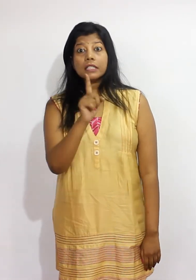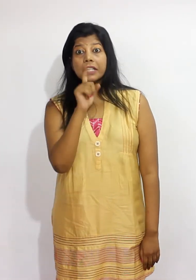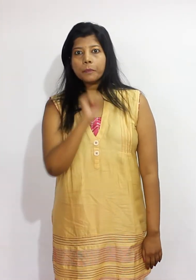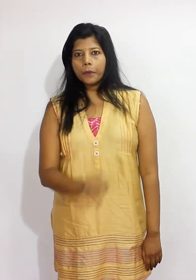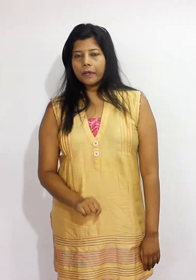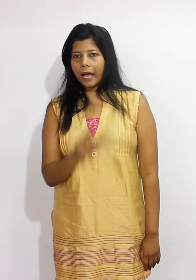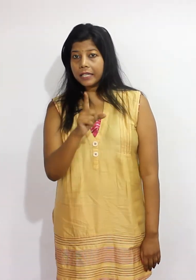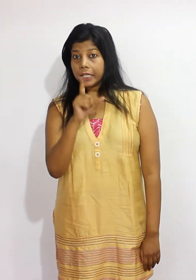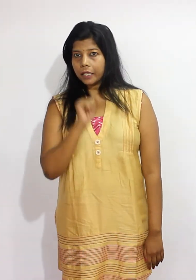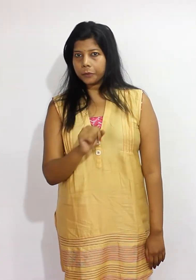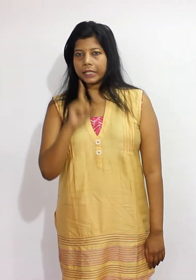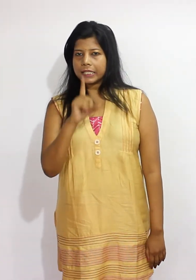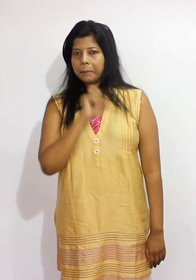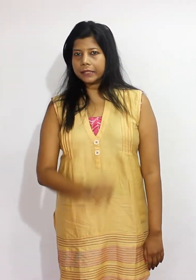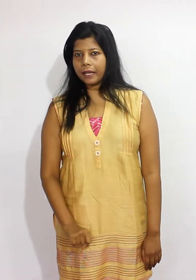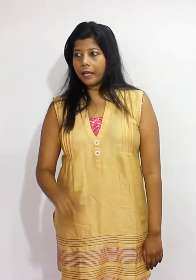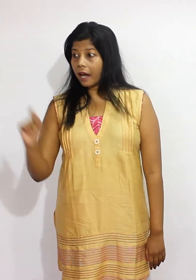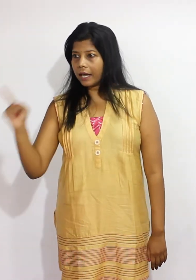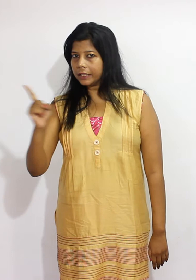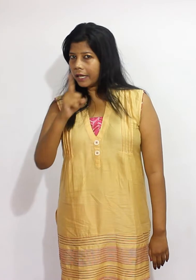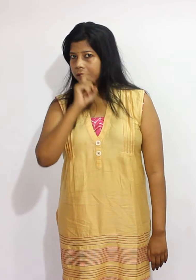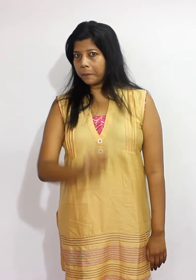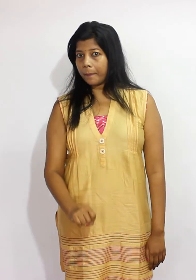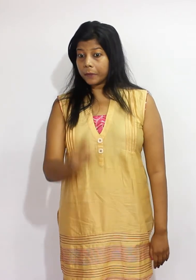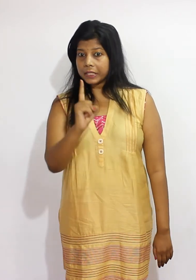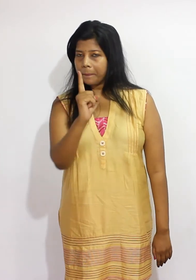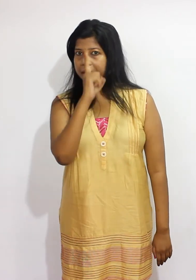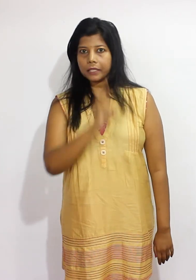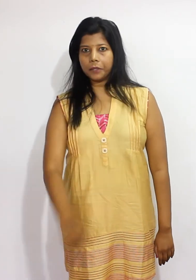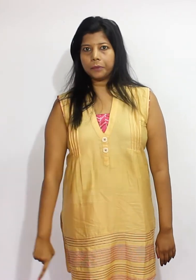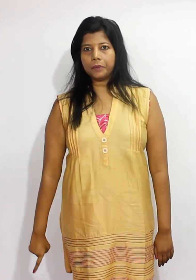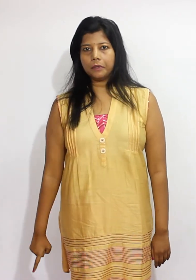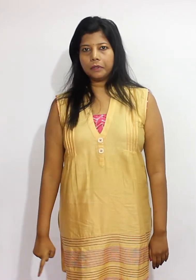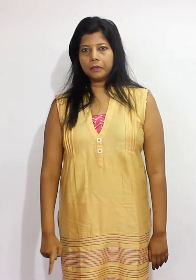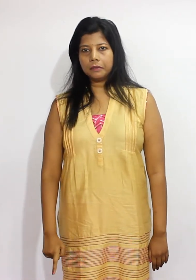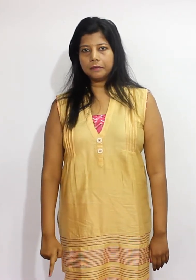है सच फूल कहां जाता है तो किस से मिलता है आदि बातों को सब बताते हैं